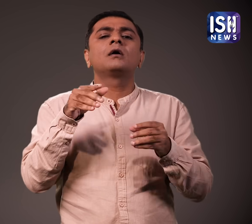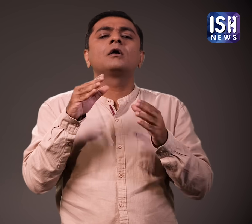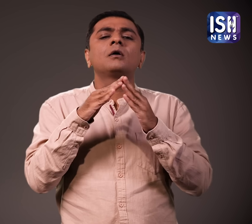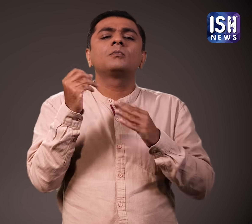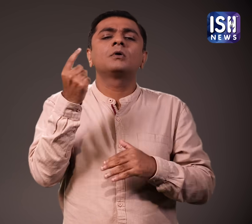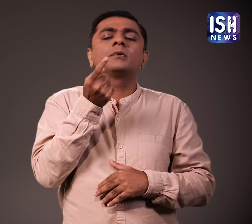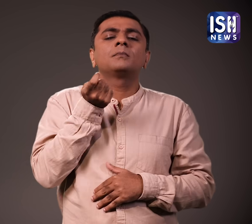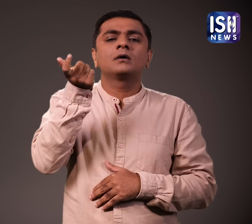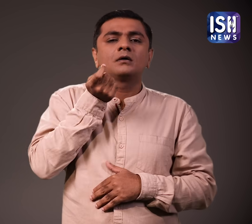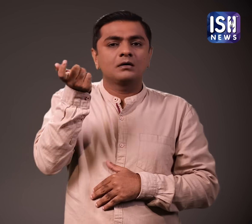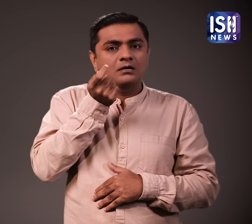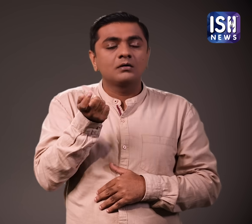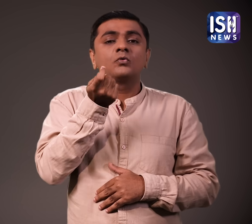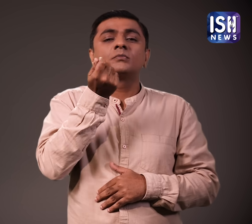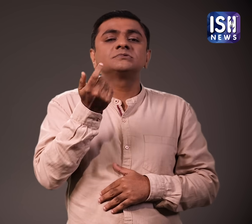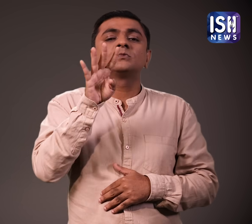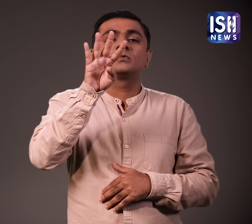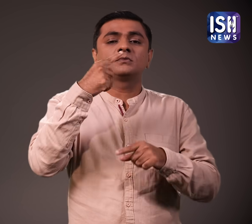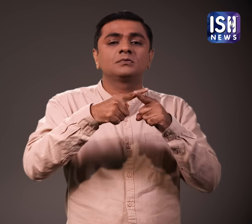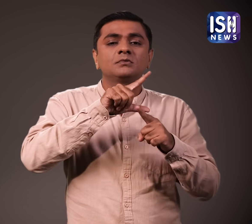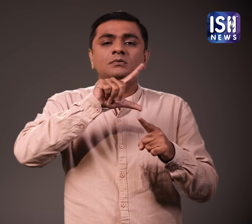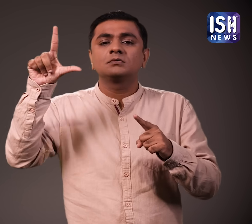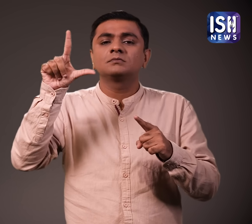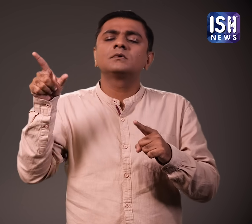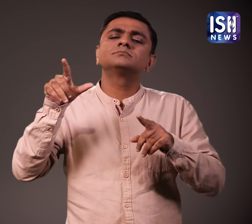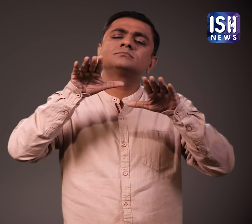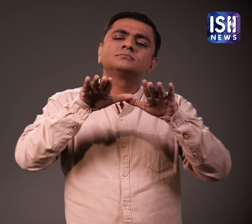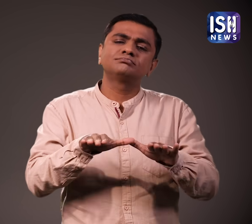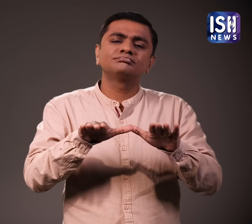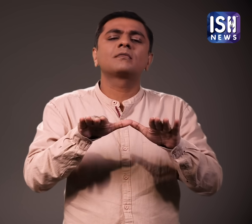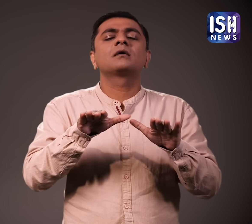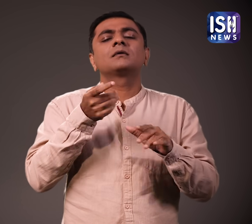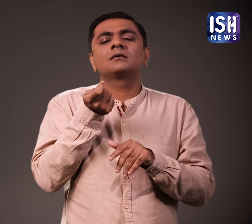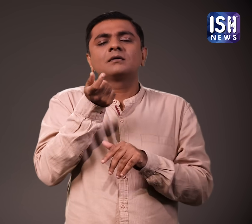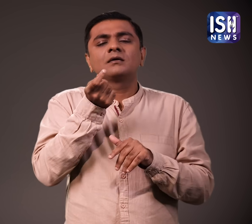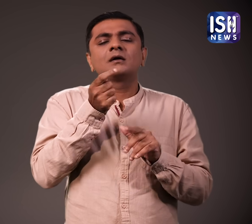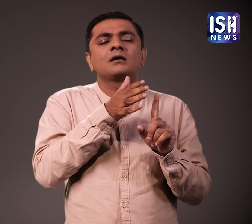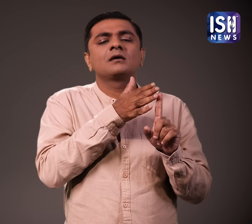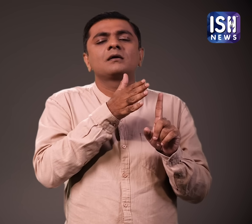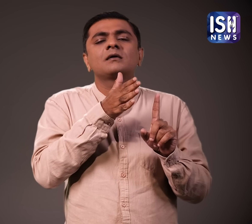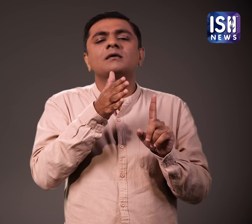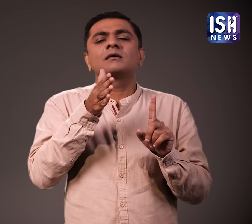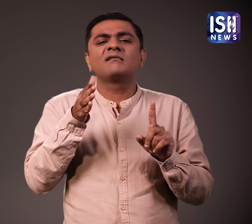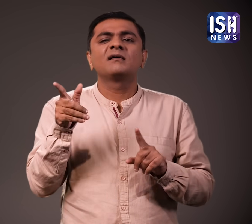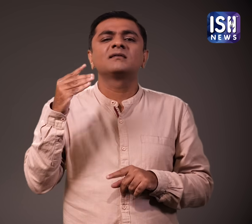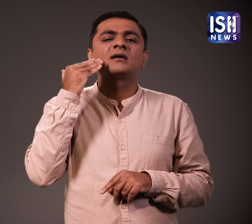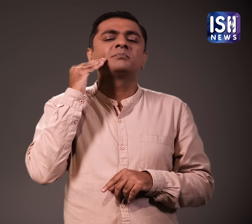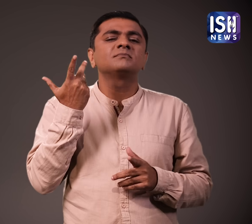राजपूत प्रतिमा साड़े चार लाक रुपे किराया दे रहे थे। हाला कि उन्हें